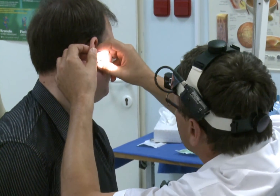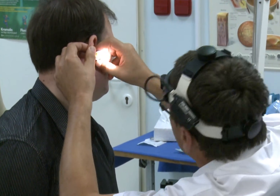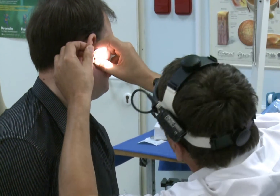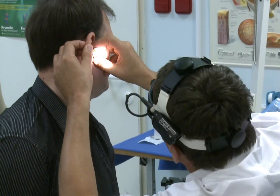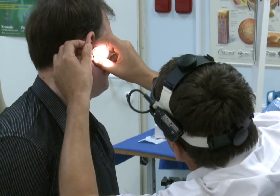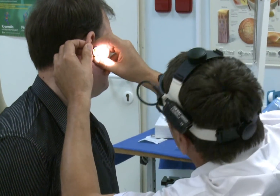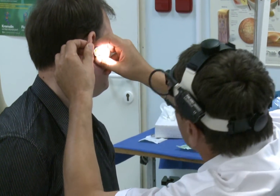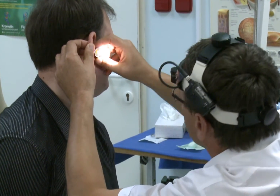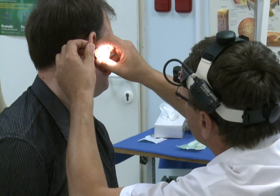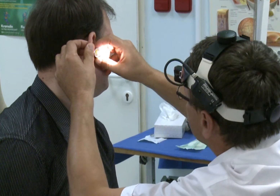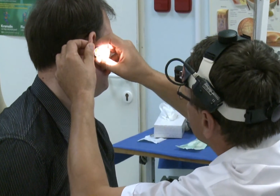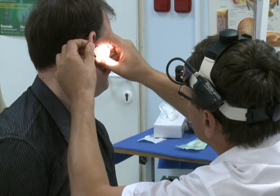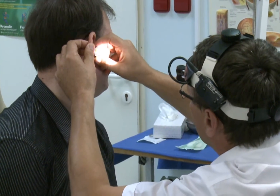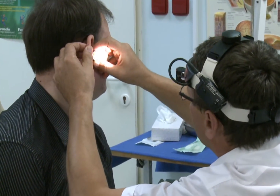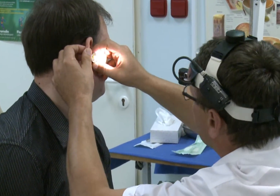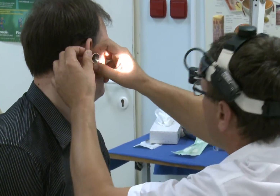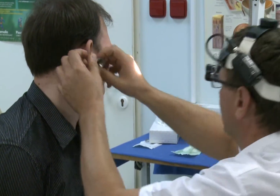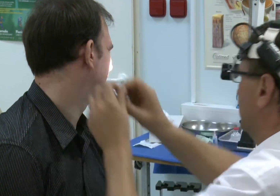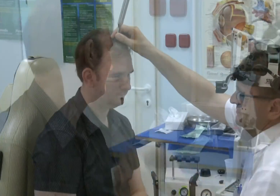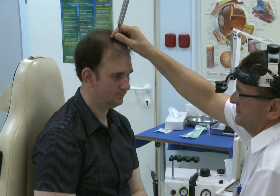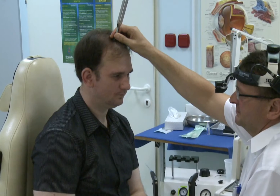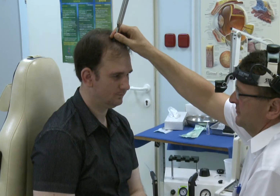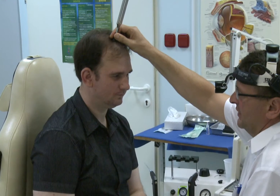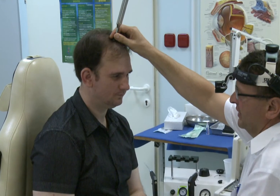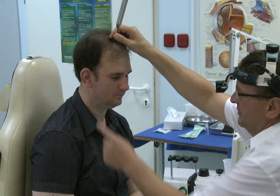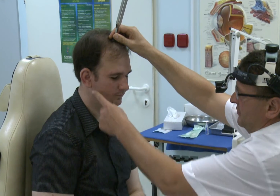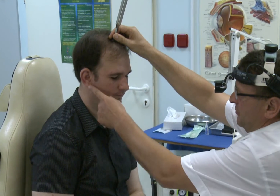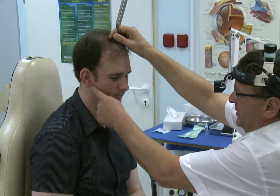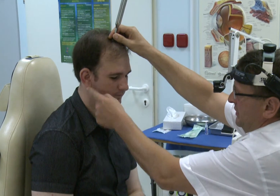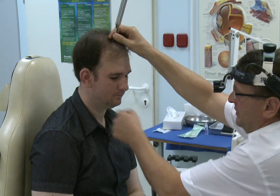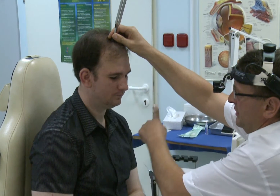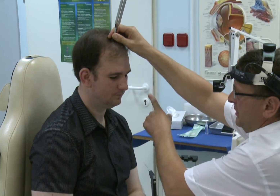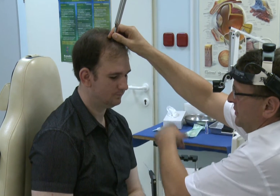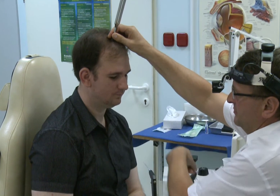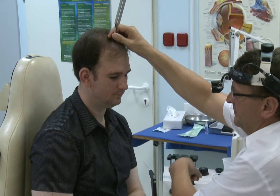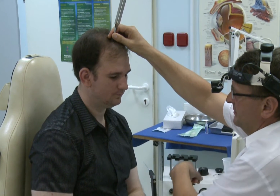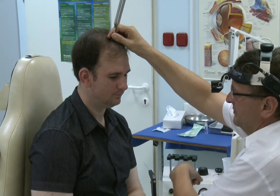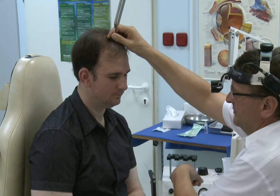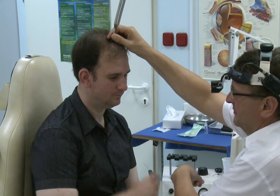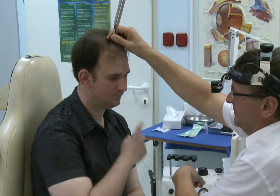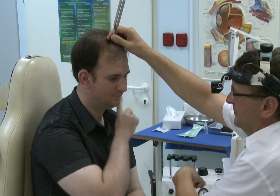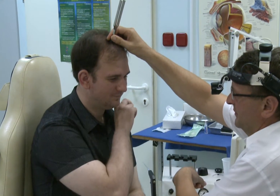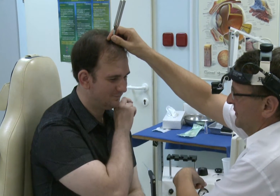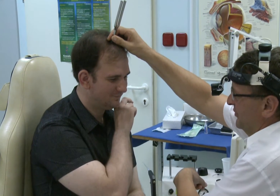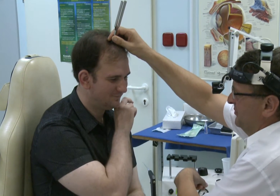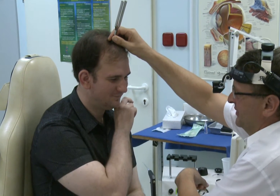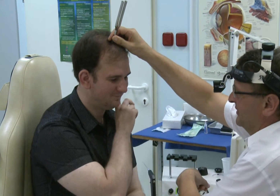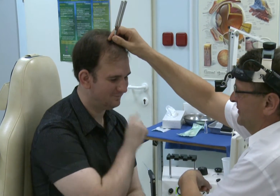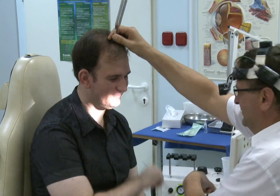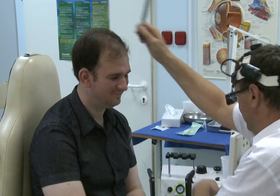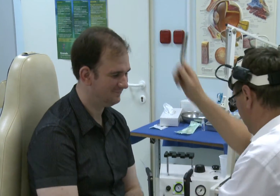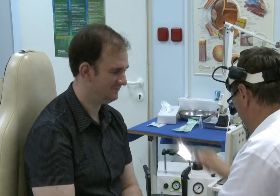A tam je malo ranjen na ves. Zato je tukaj, ali tam? Tam